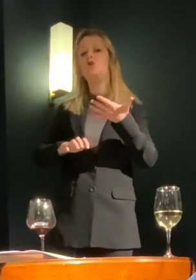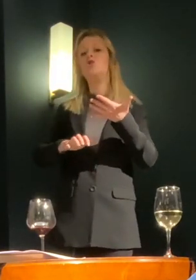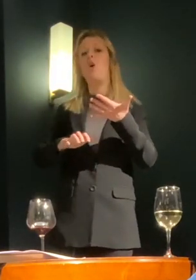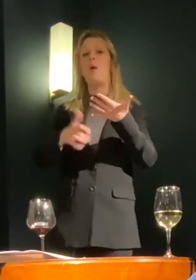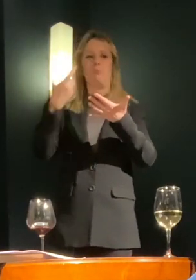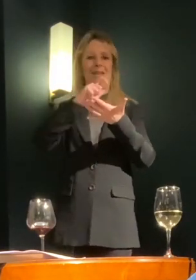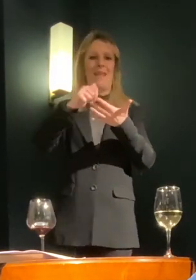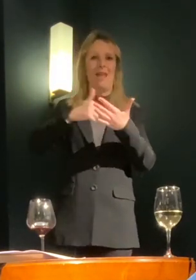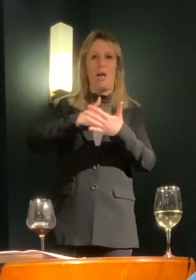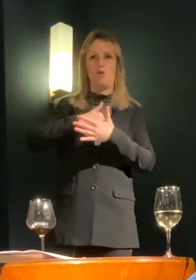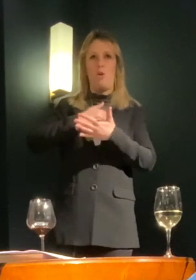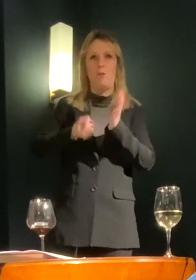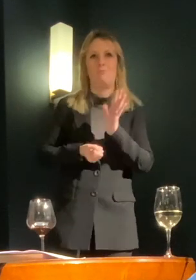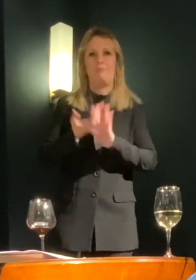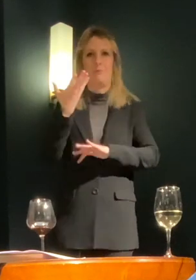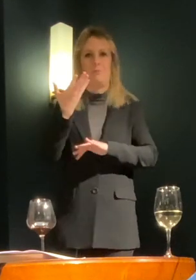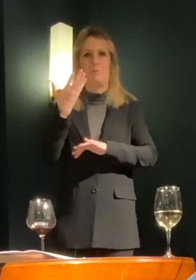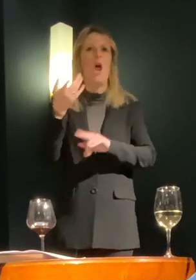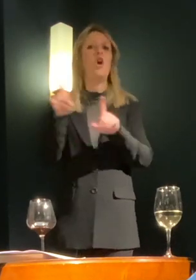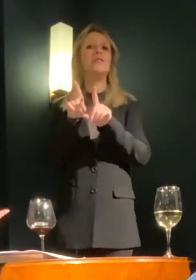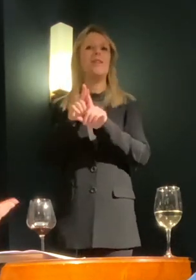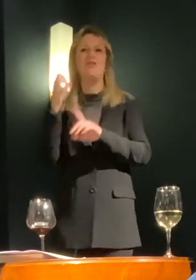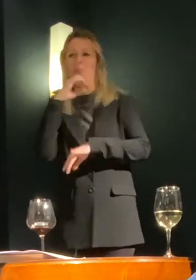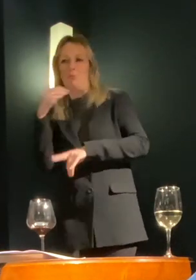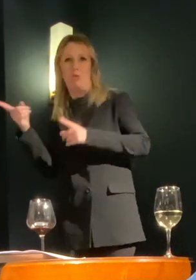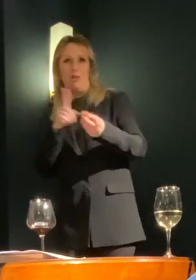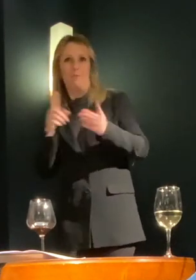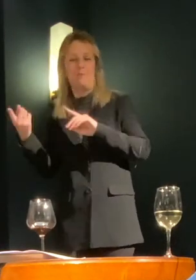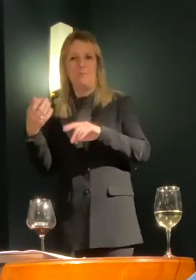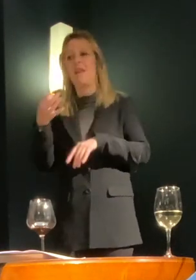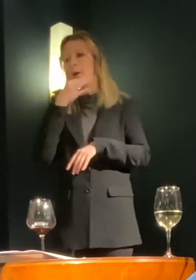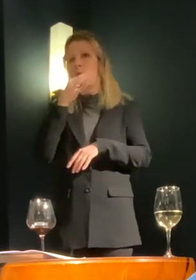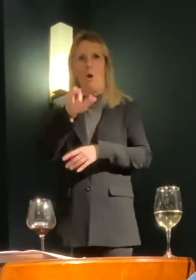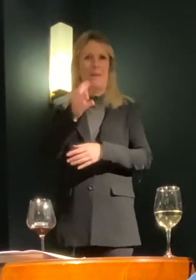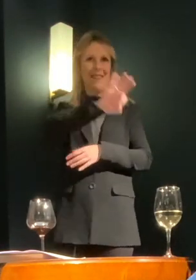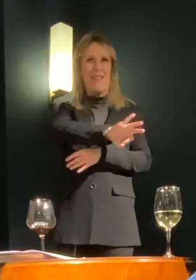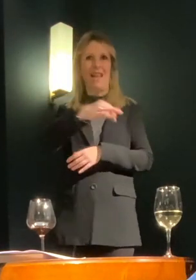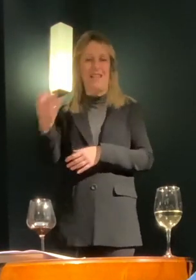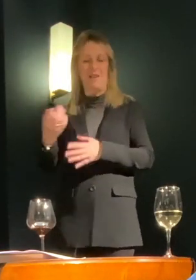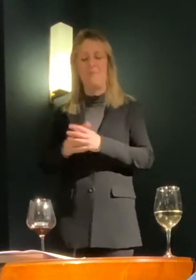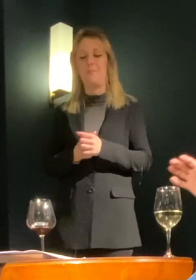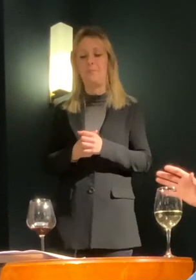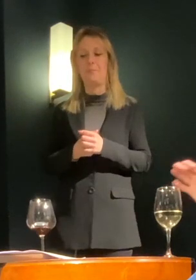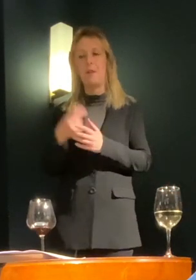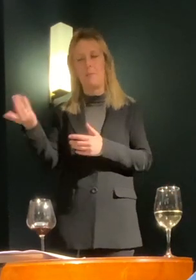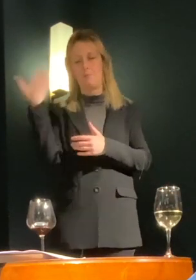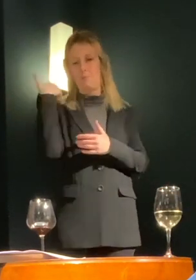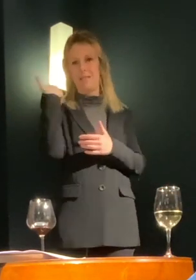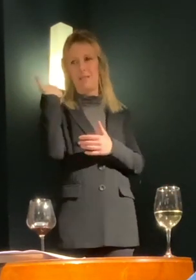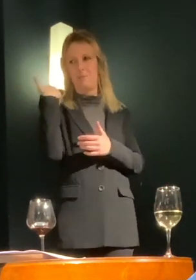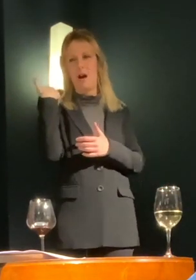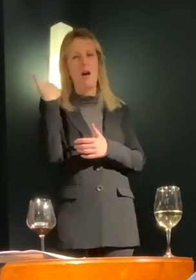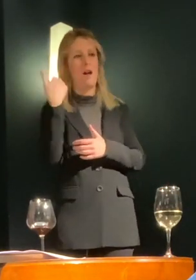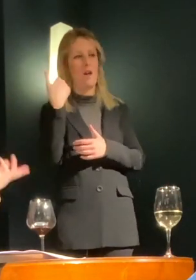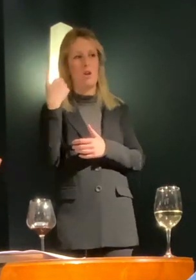scrittura di un romanzo è che viene unicamente da te. Certo, vedi, è sempre il rovescio della medaglia. Esatto. Sai che prima stavi parlando, non ci avevo